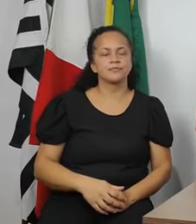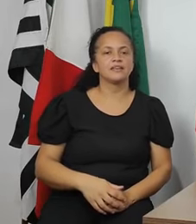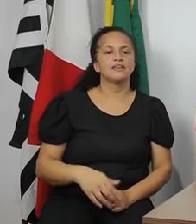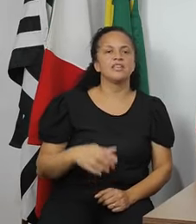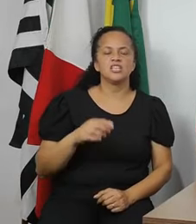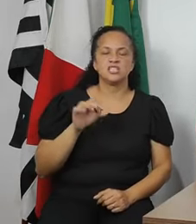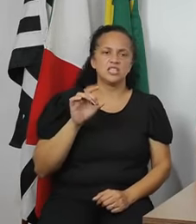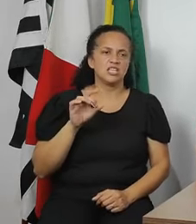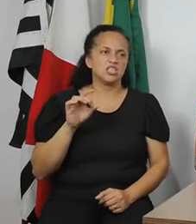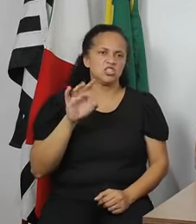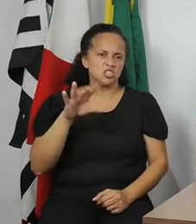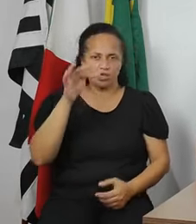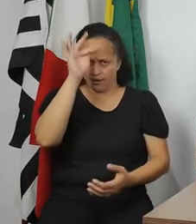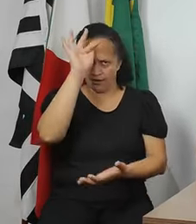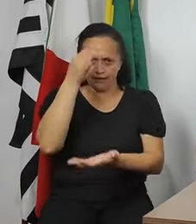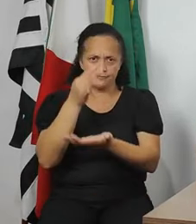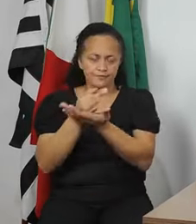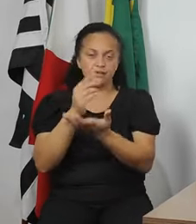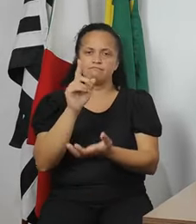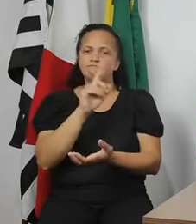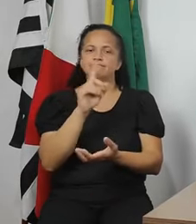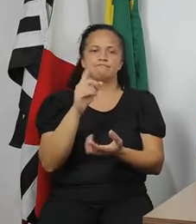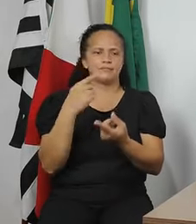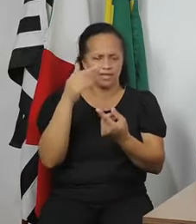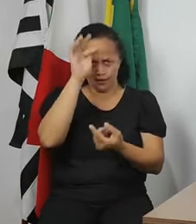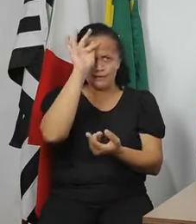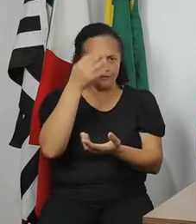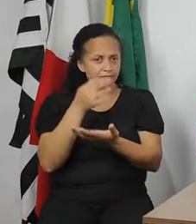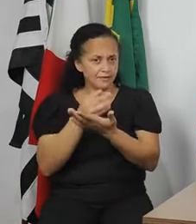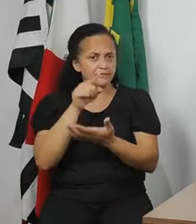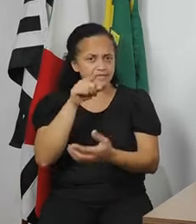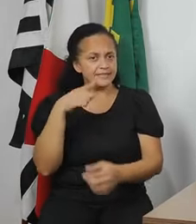fé, né? A nossa fé está aqui, mas